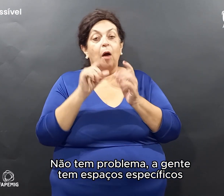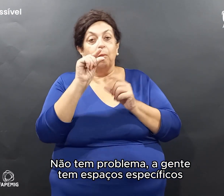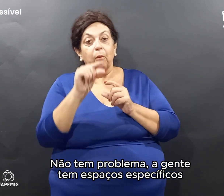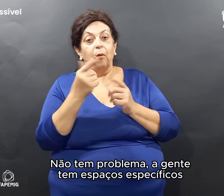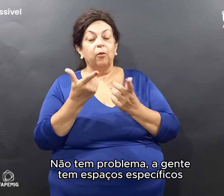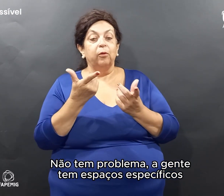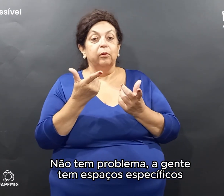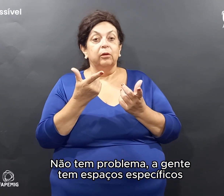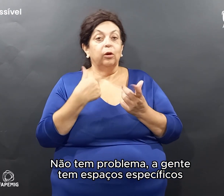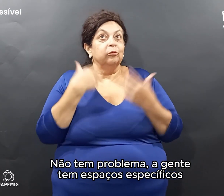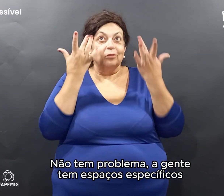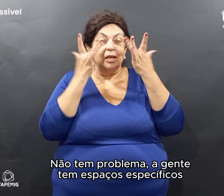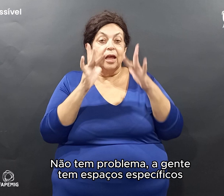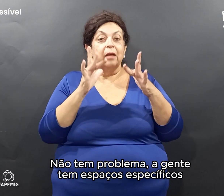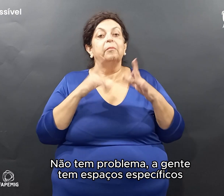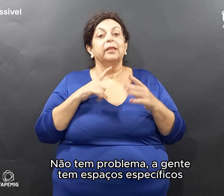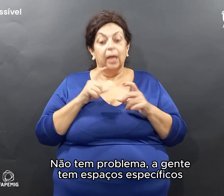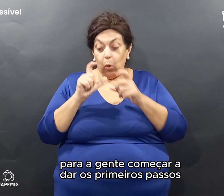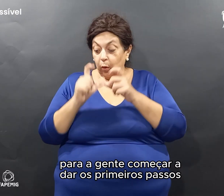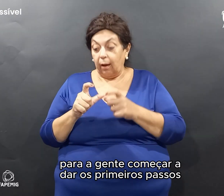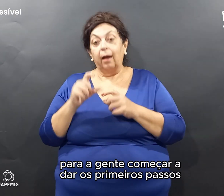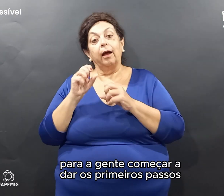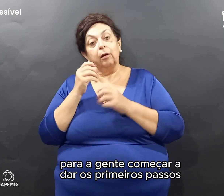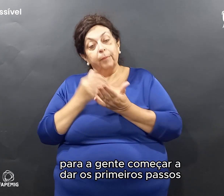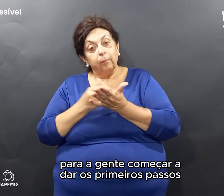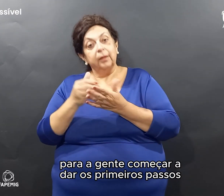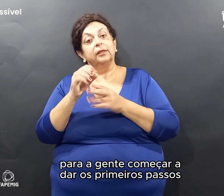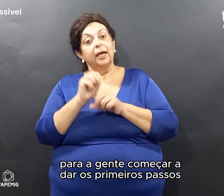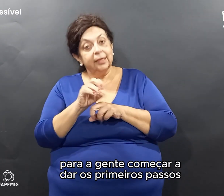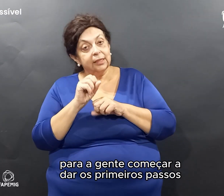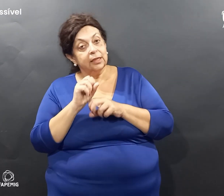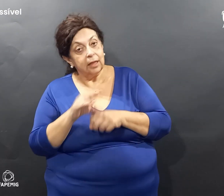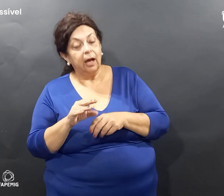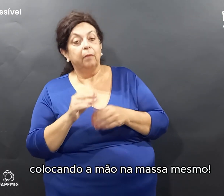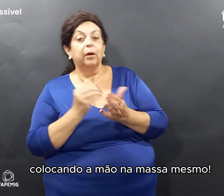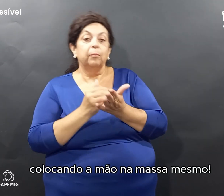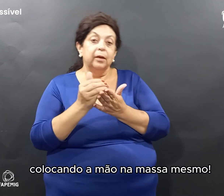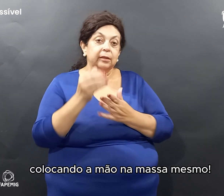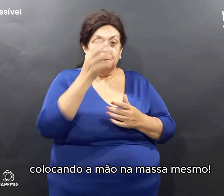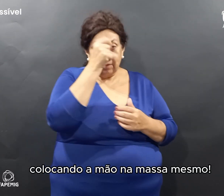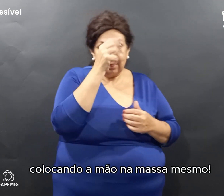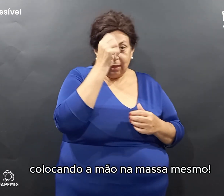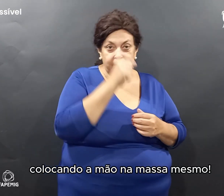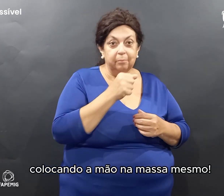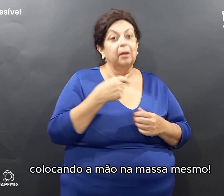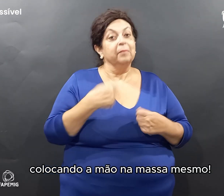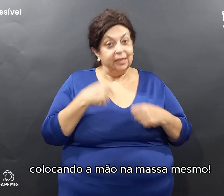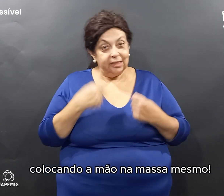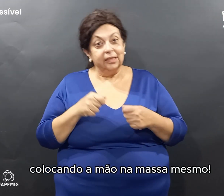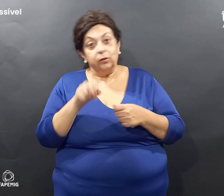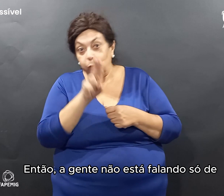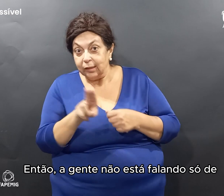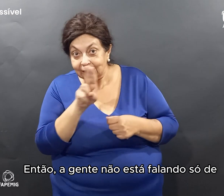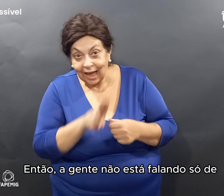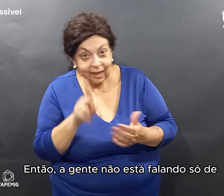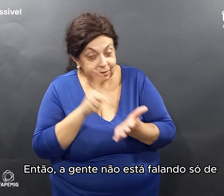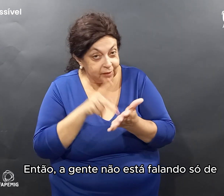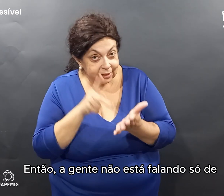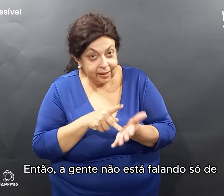tem espaços específicos para a gente começar a dar os primeiros passos, botando a mão na massa mesmo, né? Então, a gente não está falando só